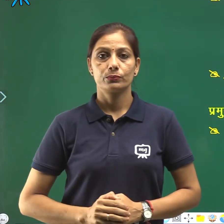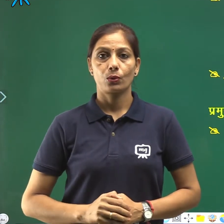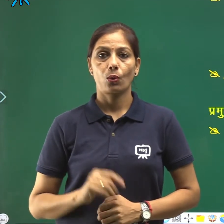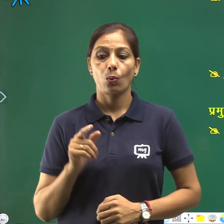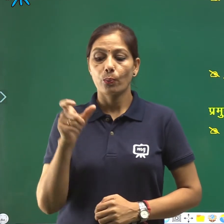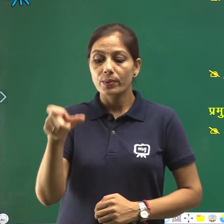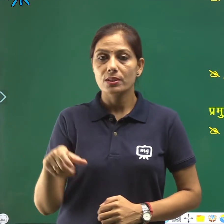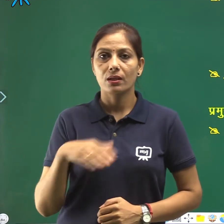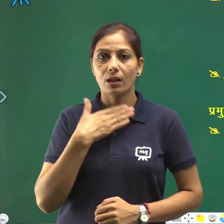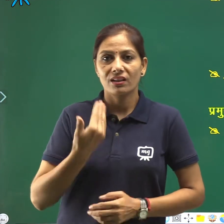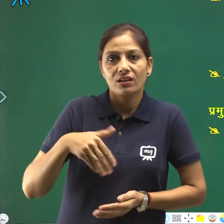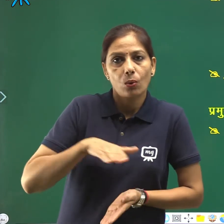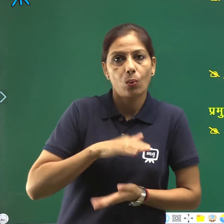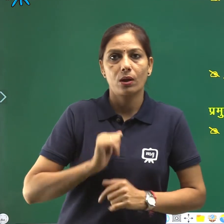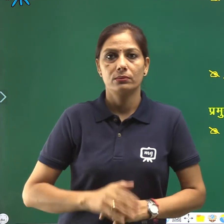उनका निधन हो गया।